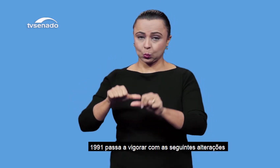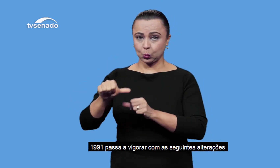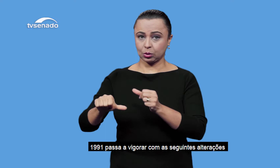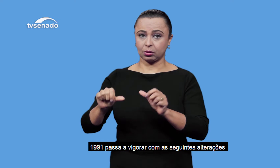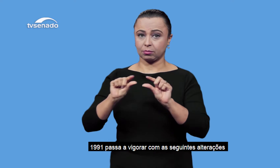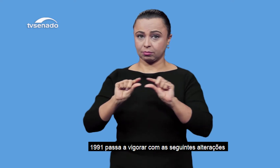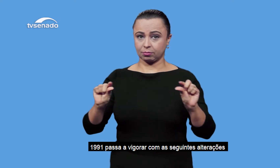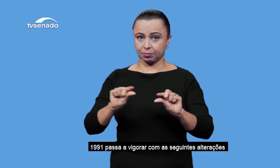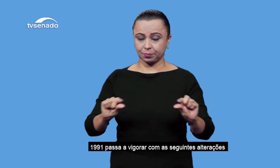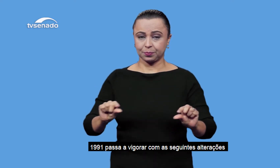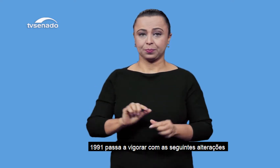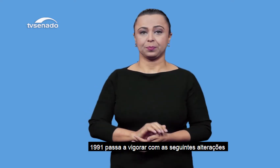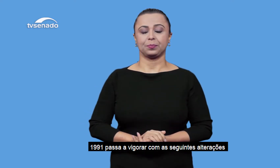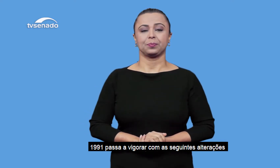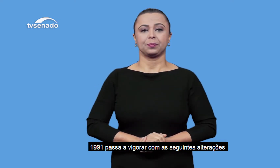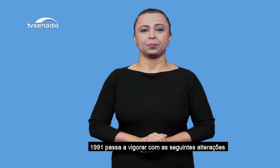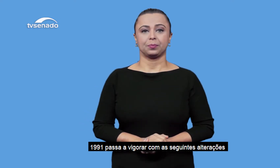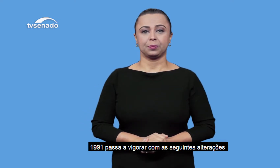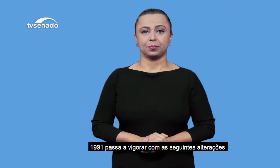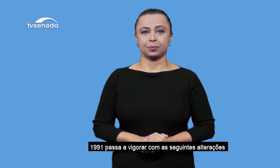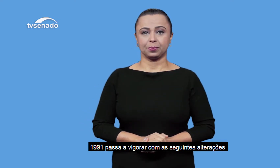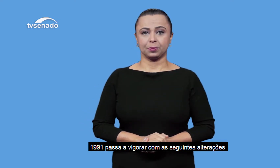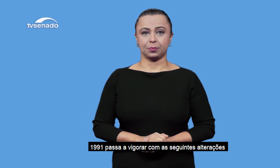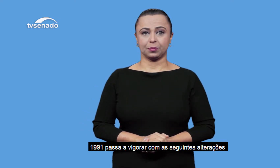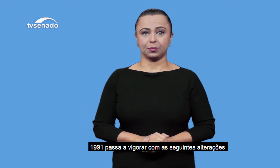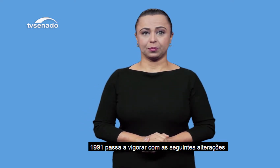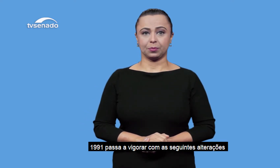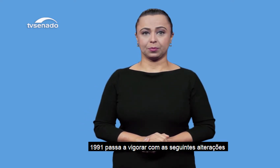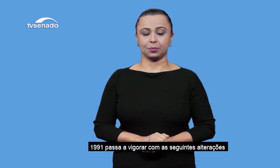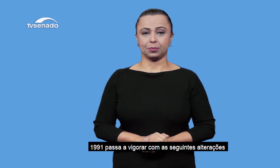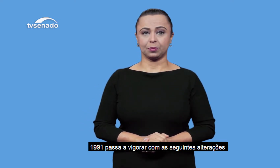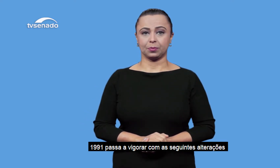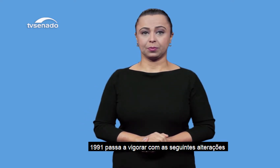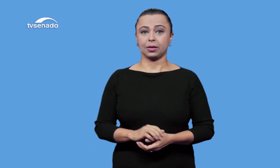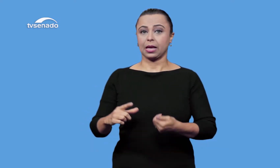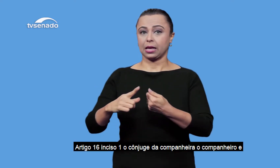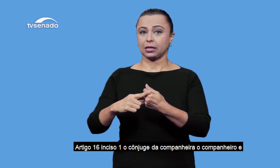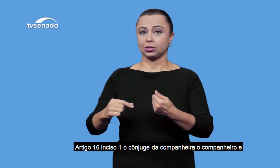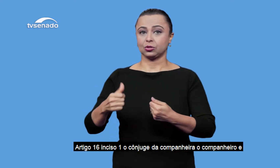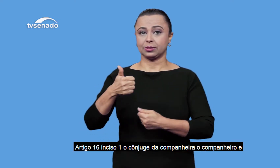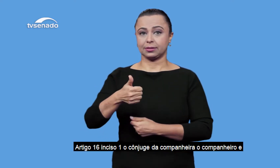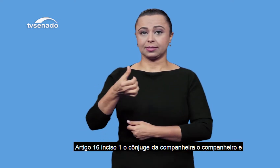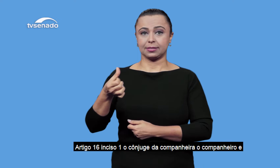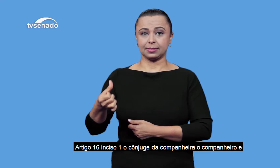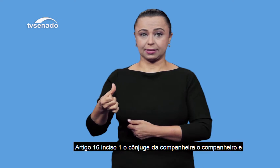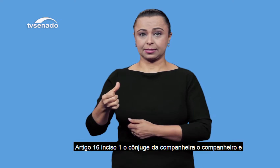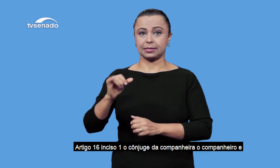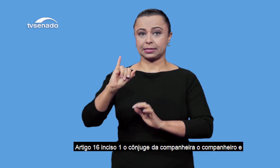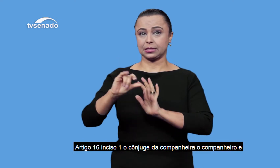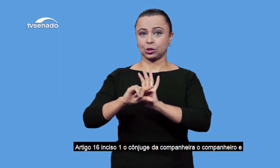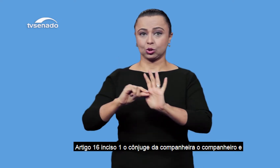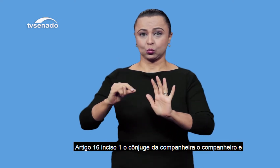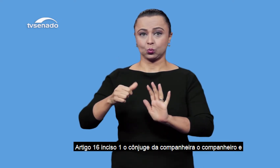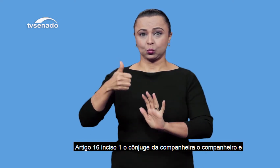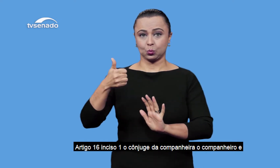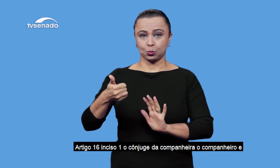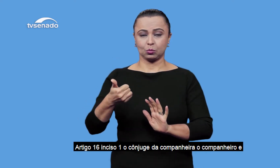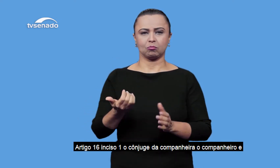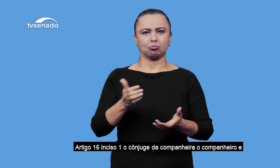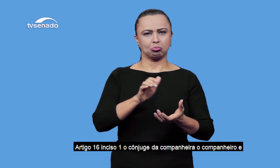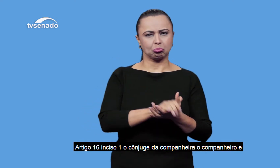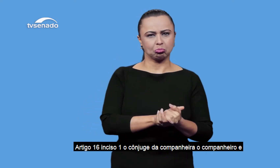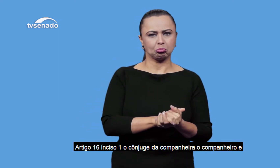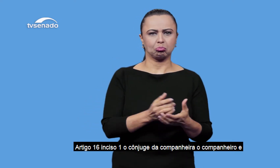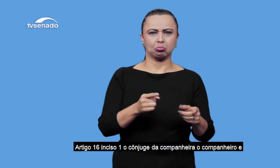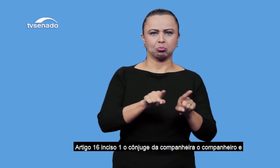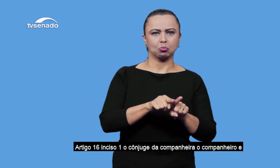passa a vigorar com as seguintes alterações artigo 16 inciso 1 o cônjuge